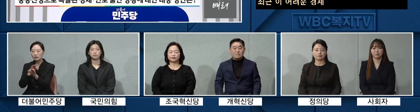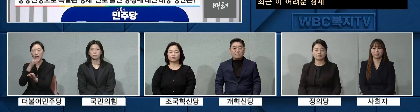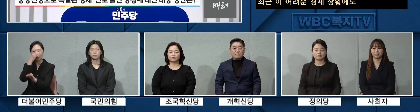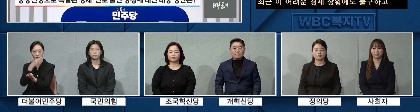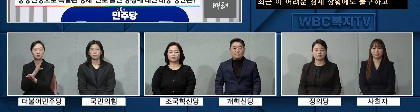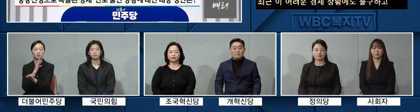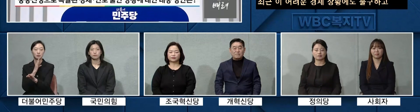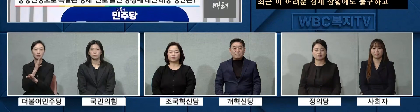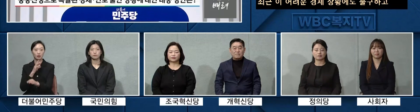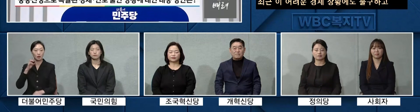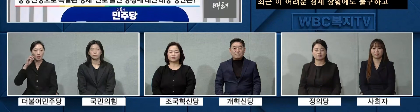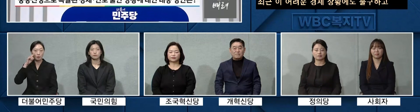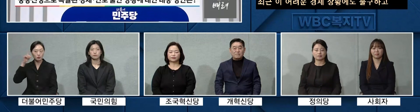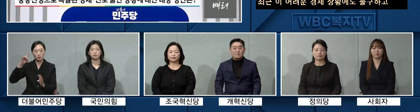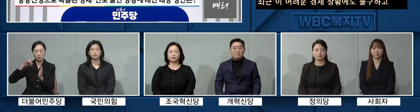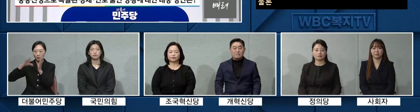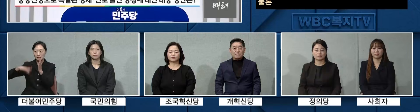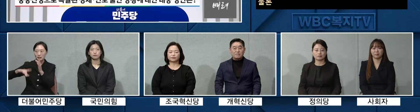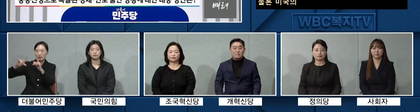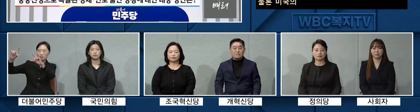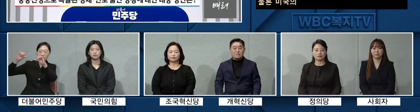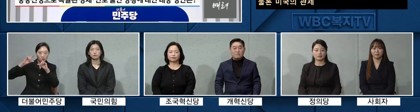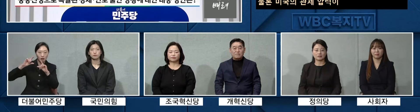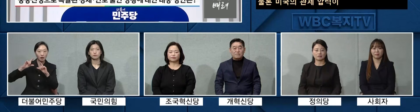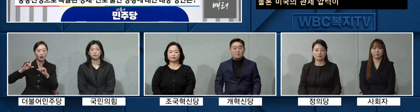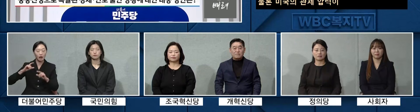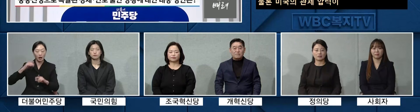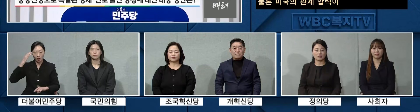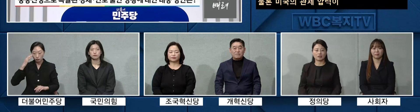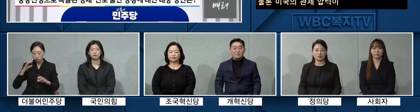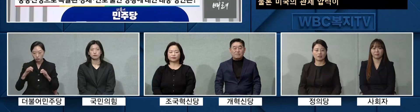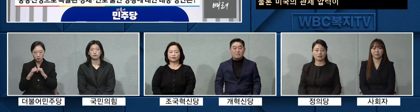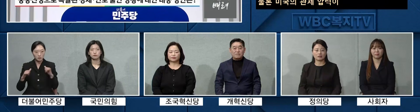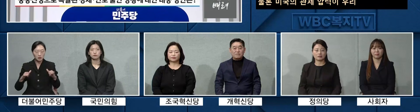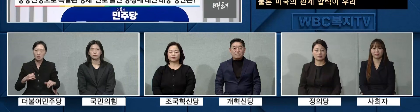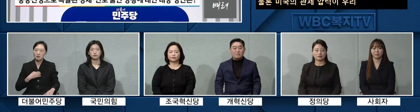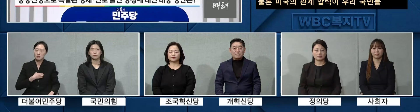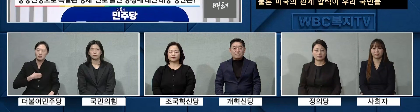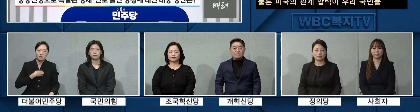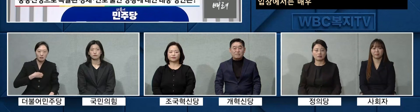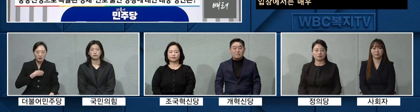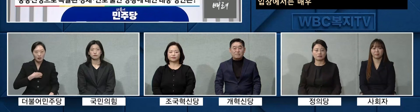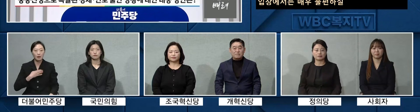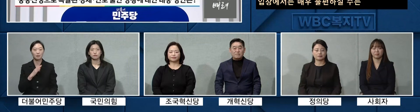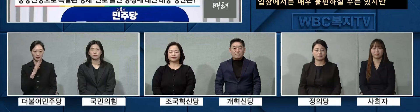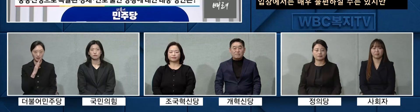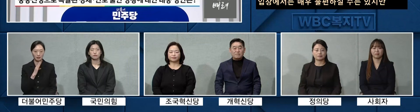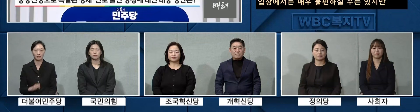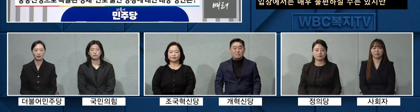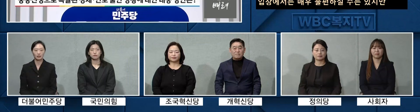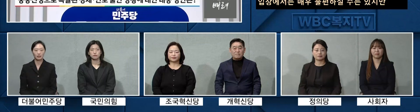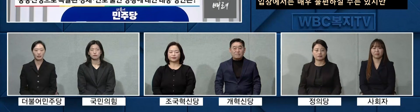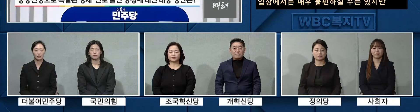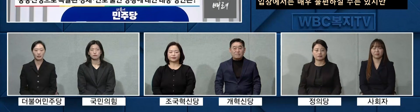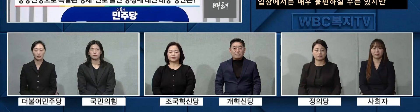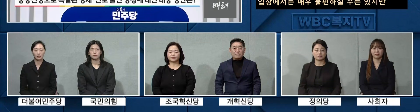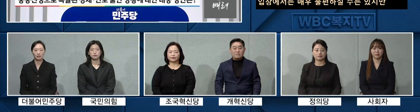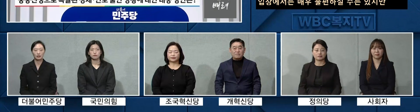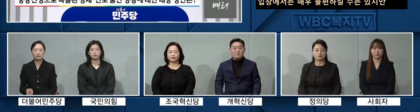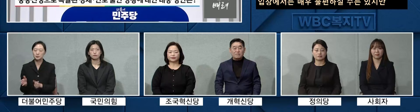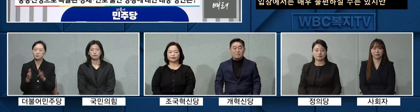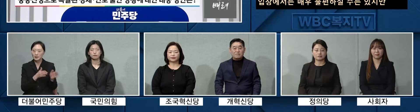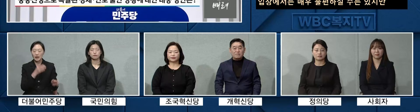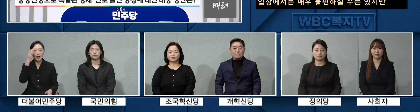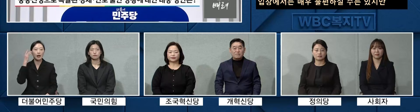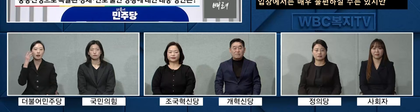물론 미국의 관세 압력이 우리 국민들 입장에서는 매우 불편하실 수는 있지만 우리가 한미 투자